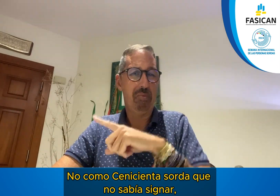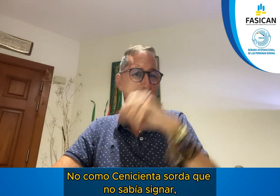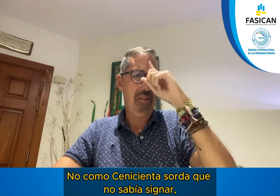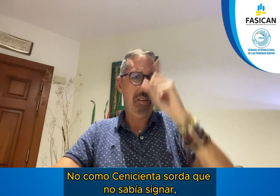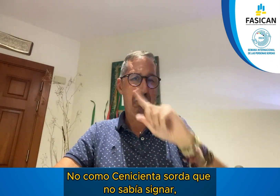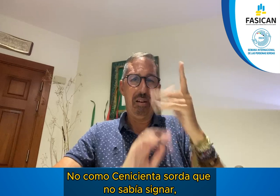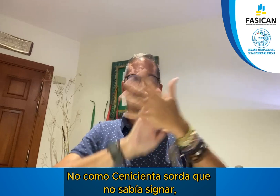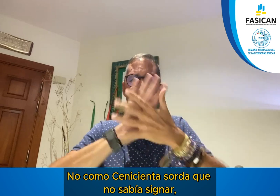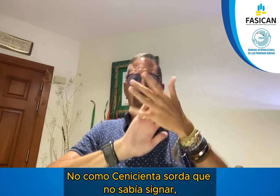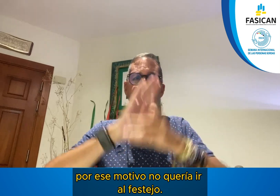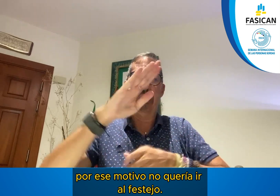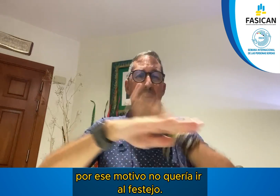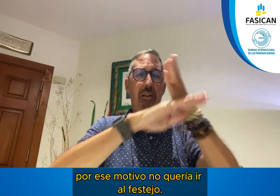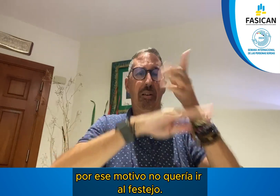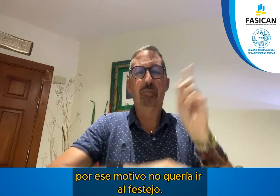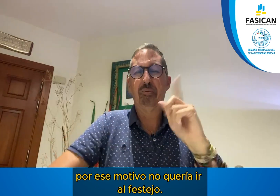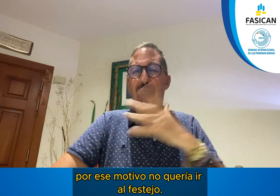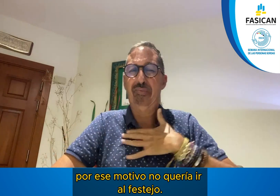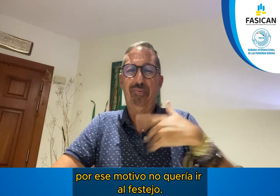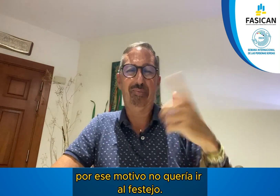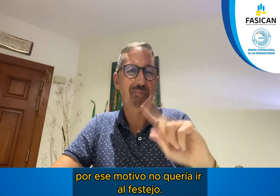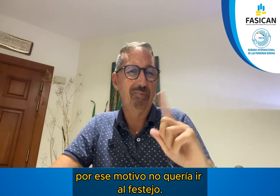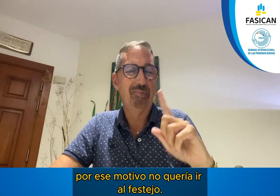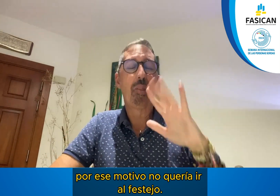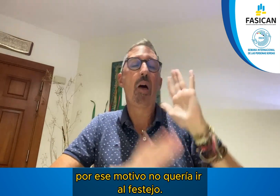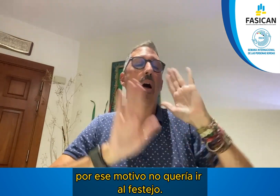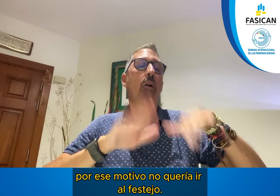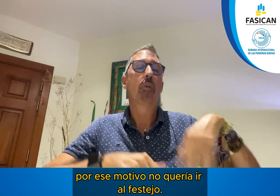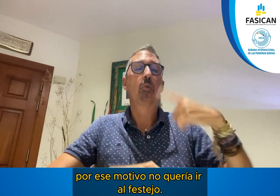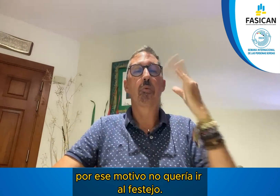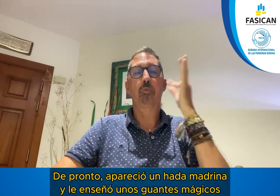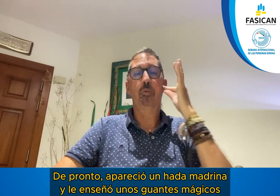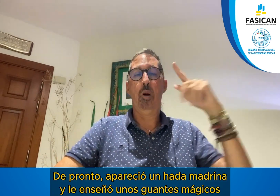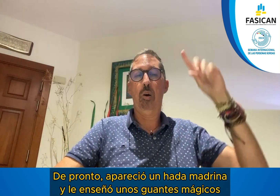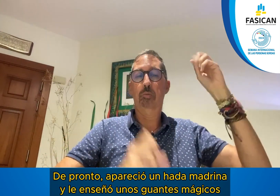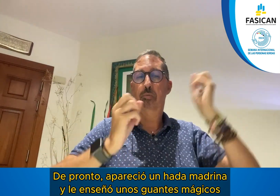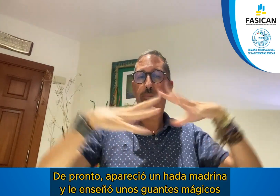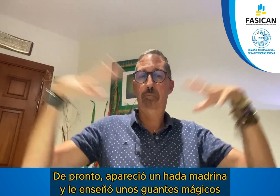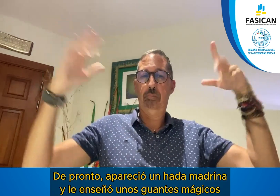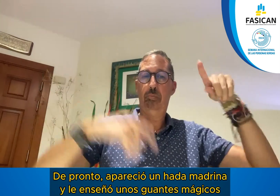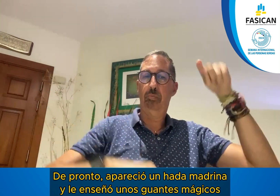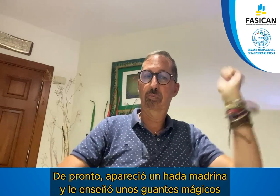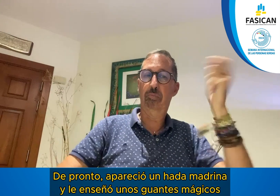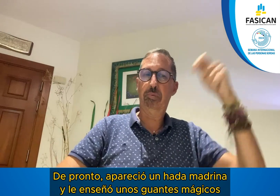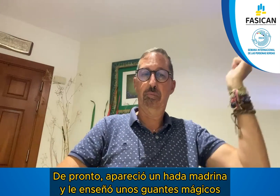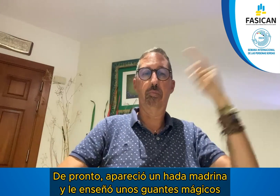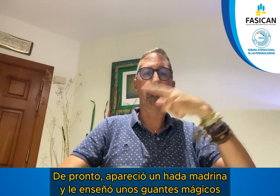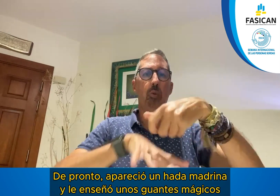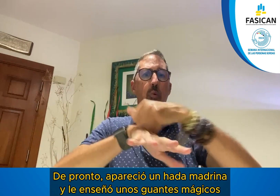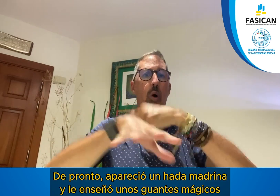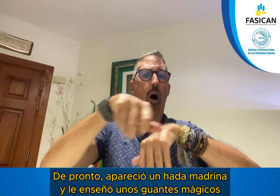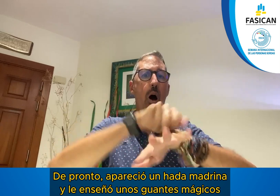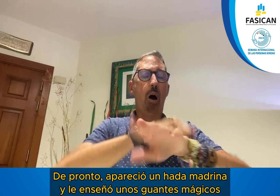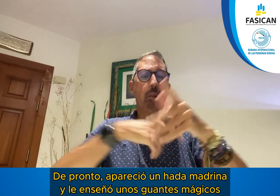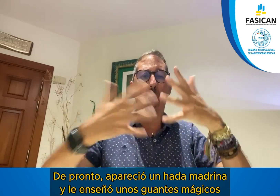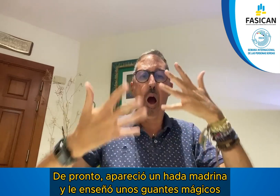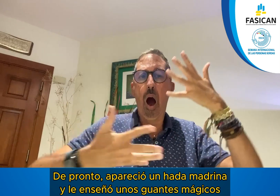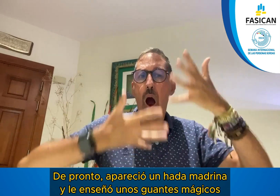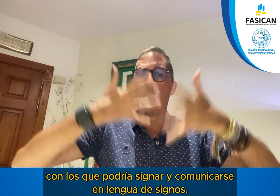Sorda que no sabía signar y por ese motivo no quería ir al festejo. De pronto apareció una hada madrina y le enseñó unos guantes mágicos con